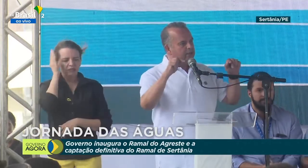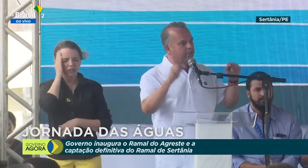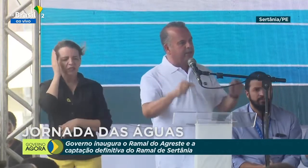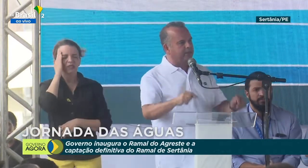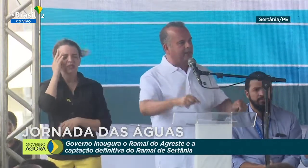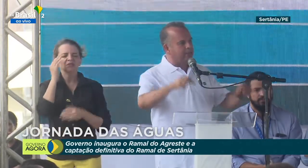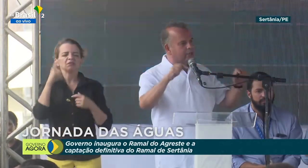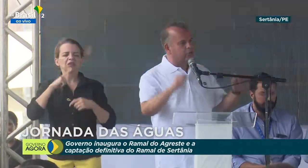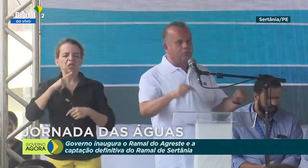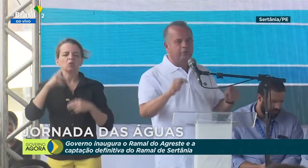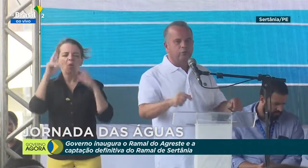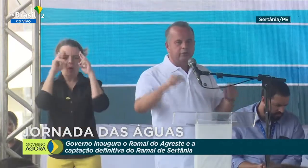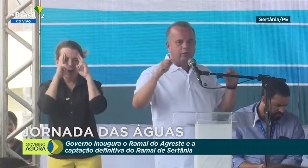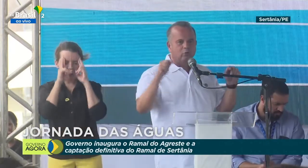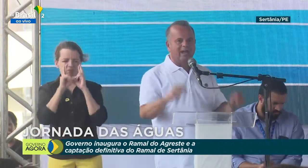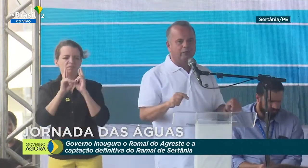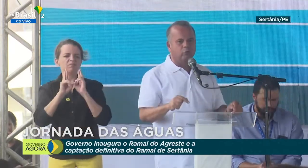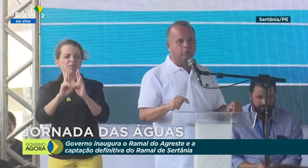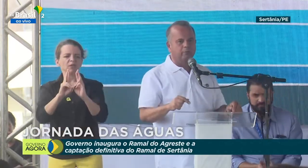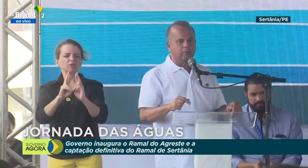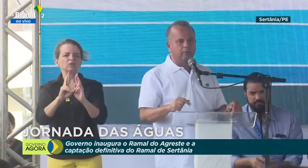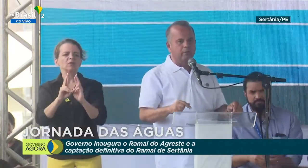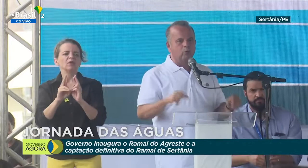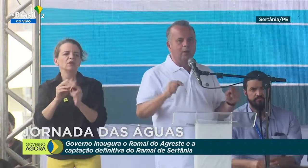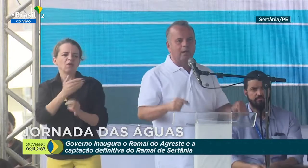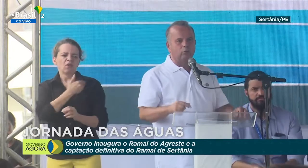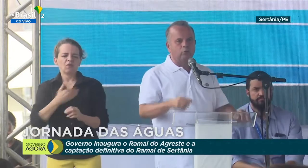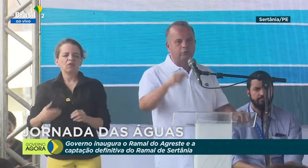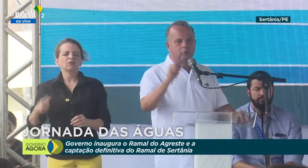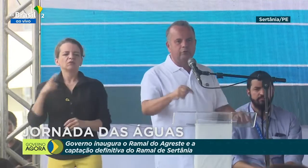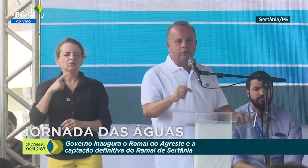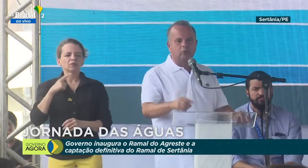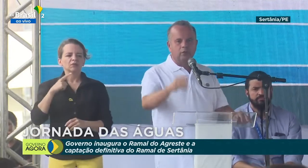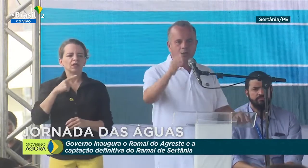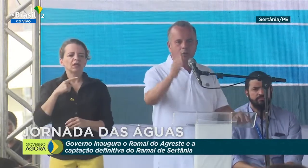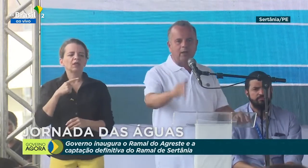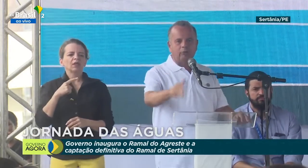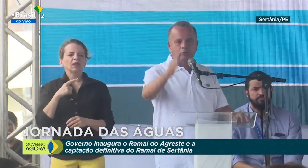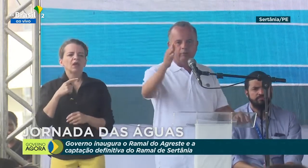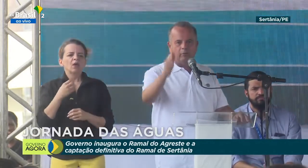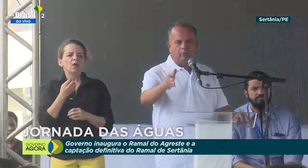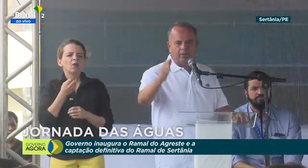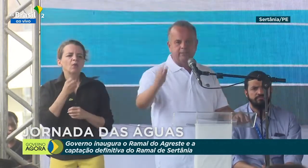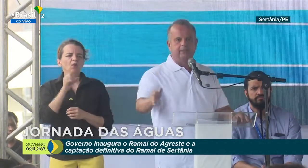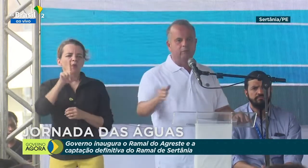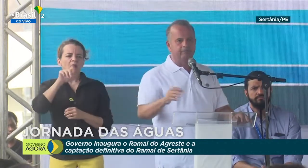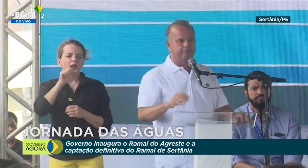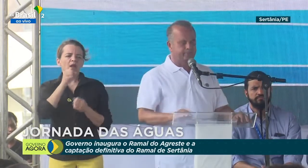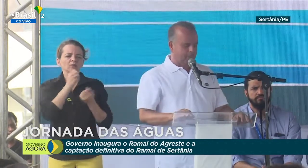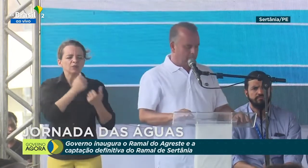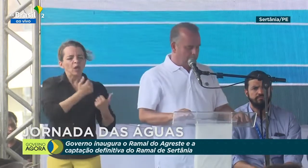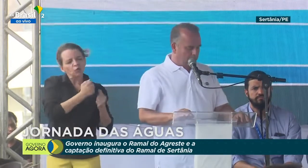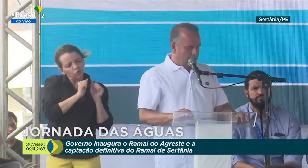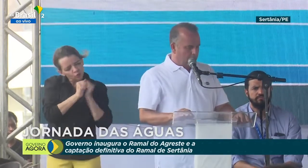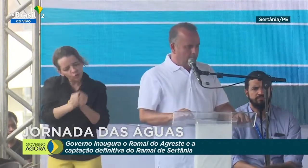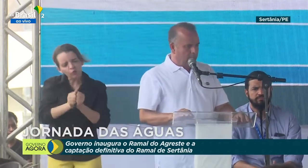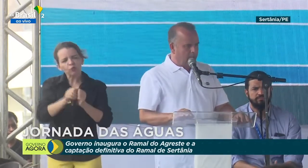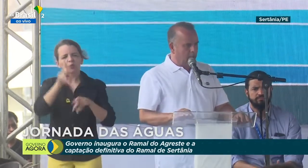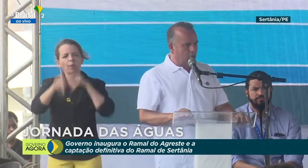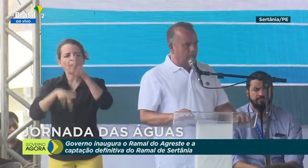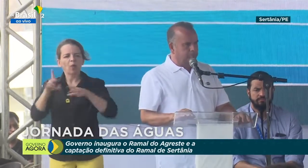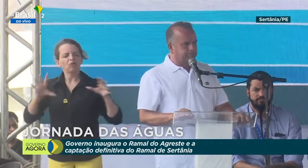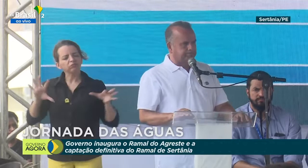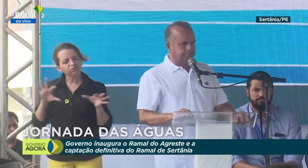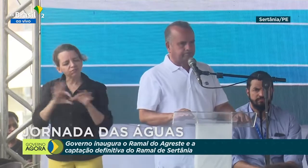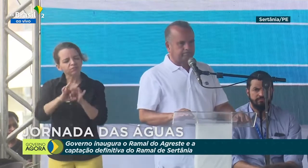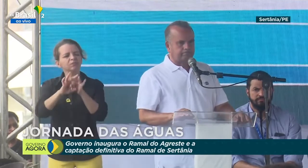sendo respeitada e este governo tem um lado, e o lado desse governo é o lado do povo brasileiro.